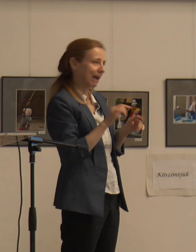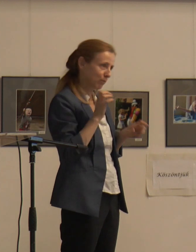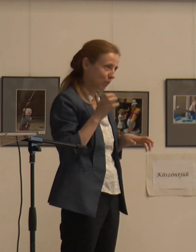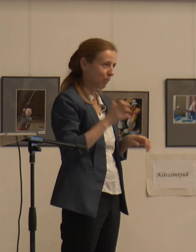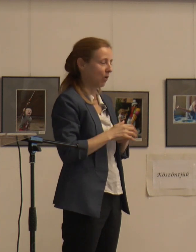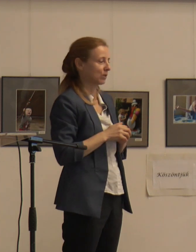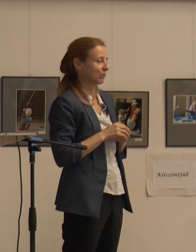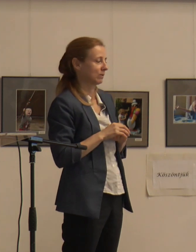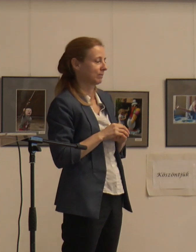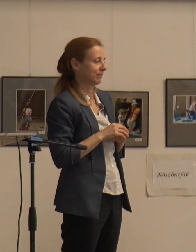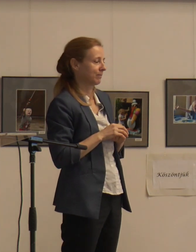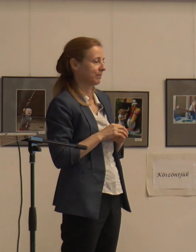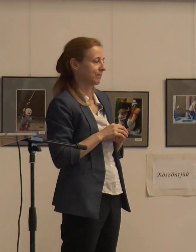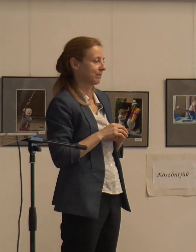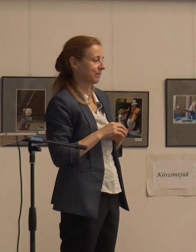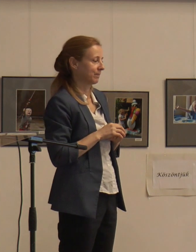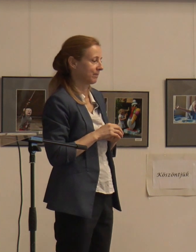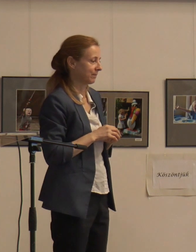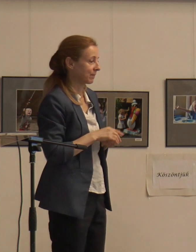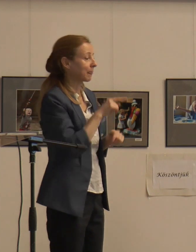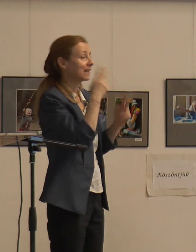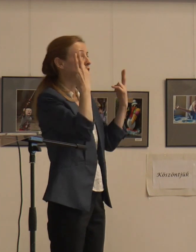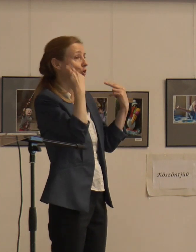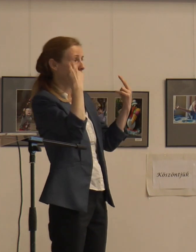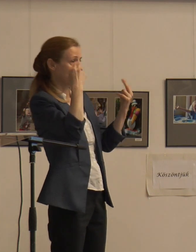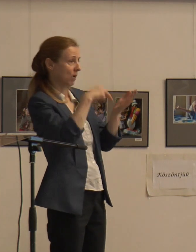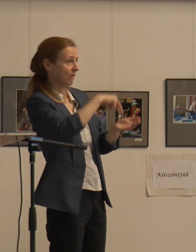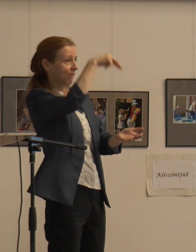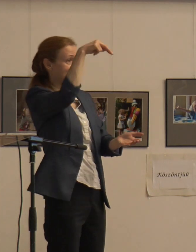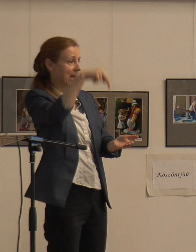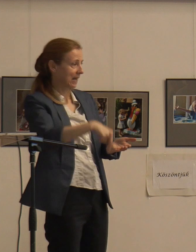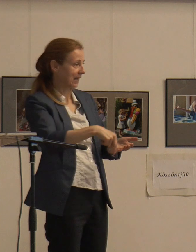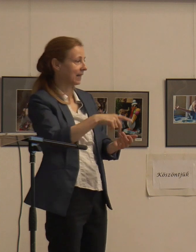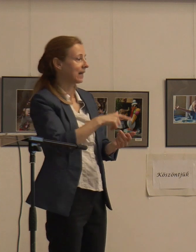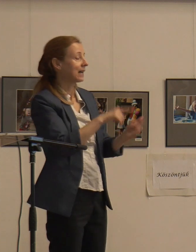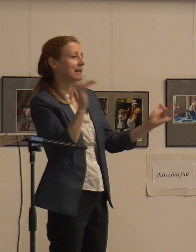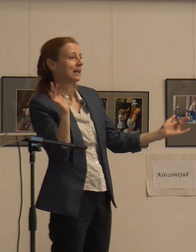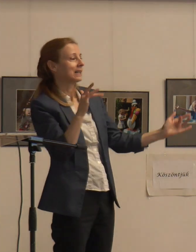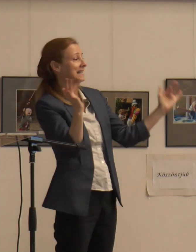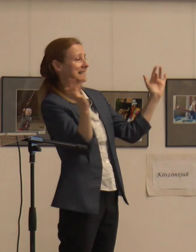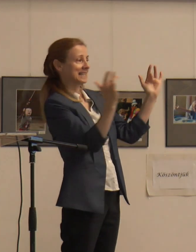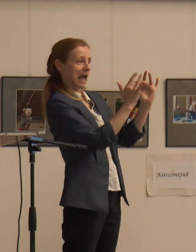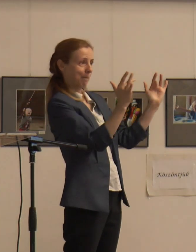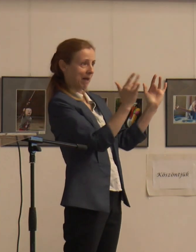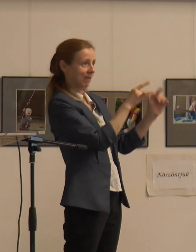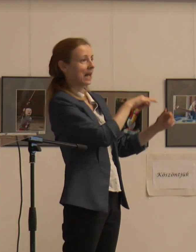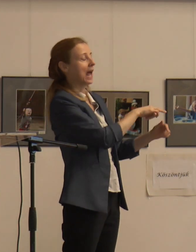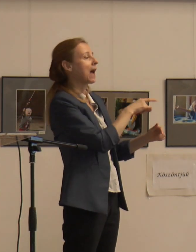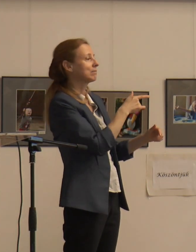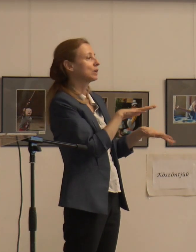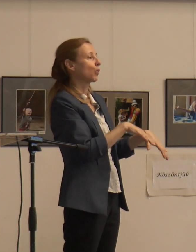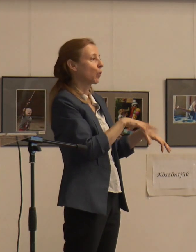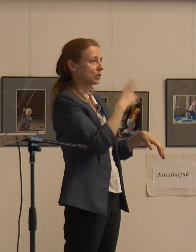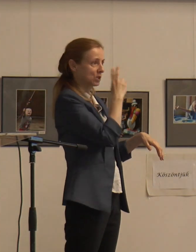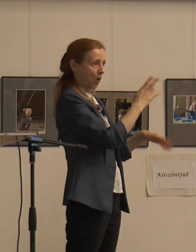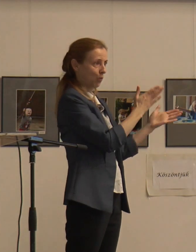rummogjunk. Ezzel felszökken a nyúl. Szembe vele, kutya úr.